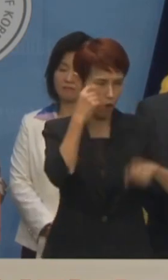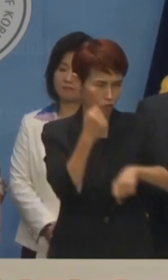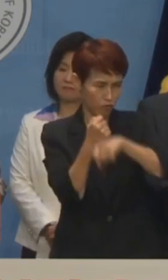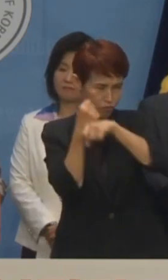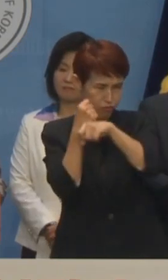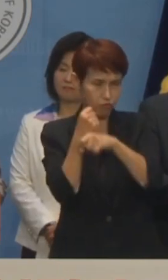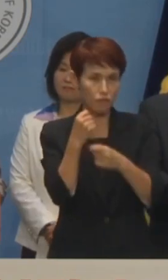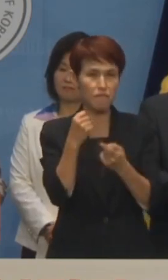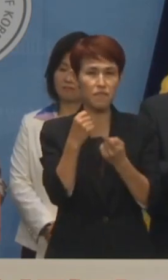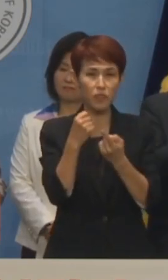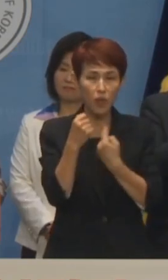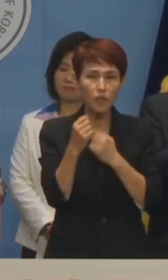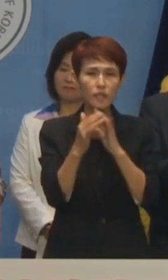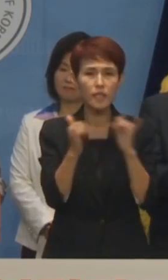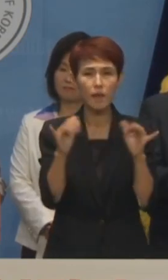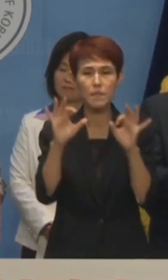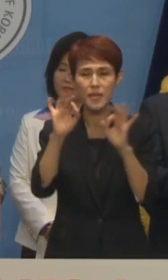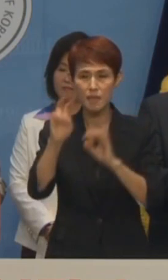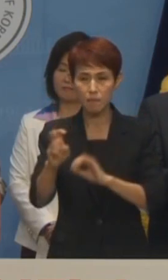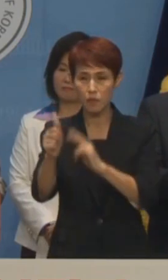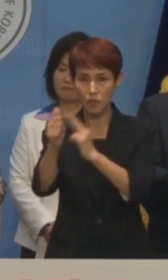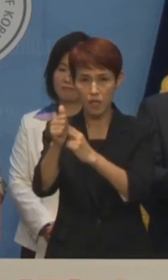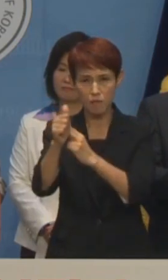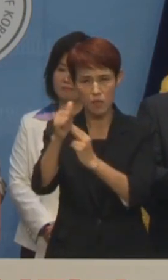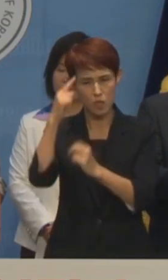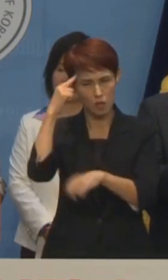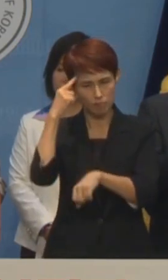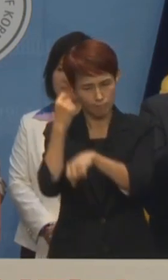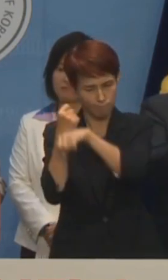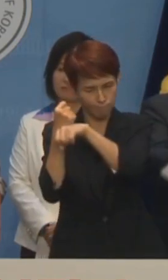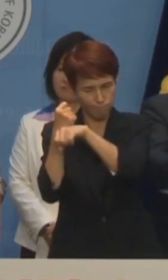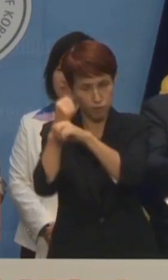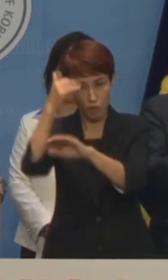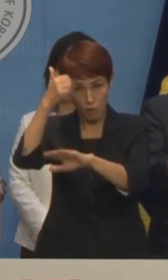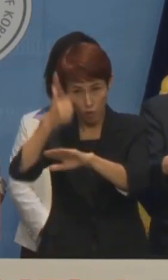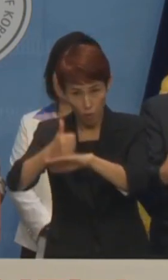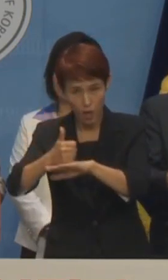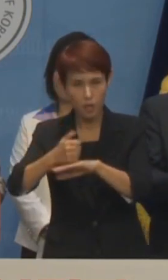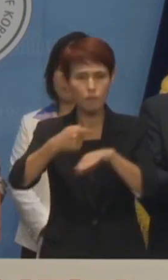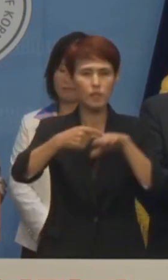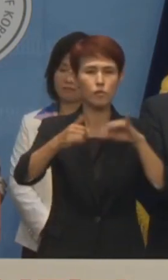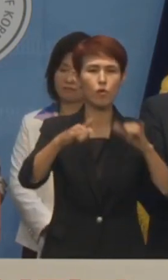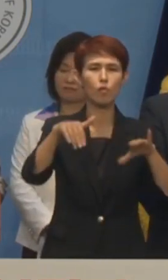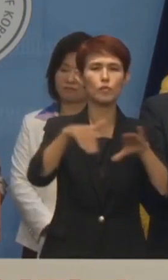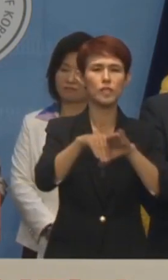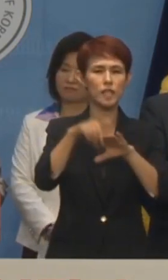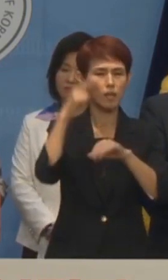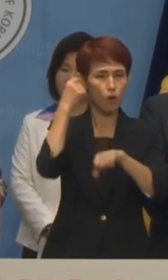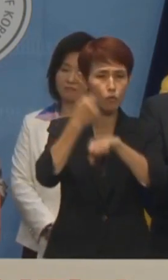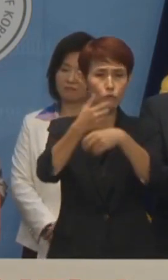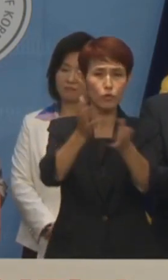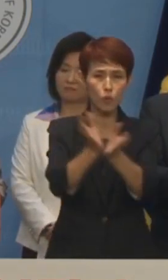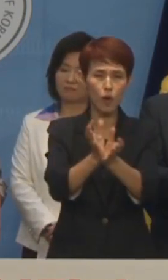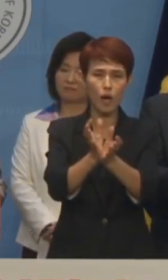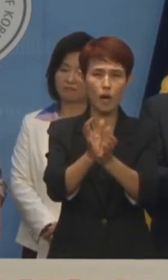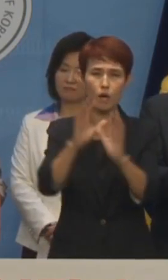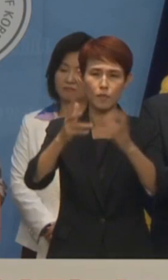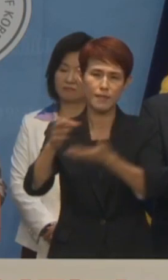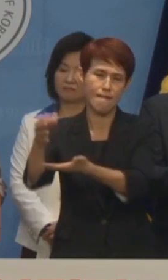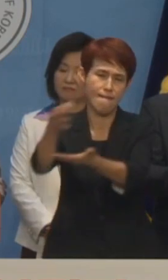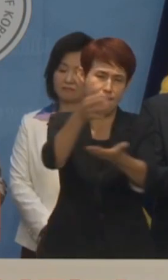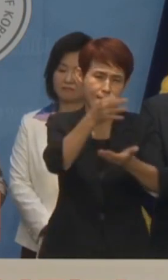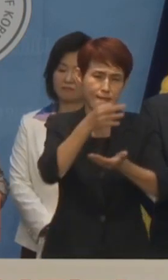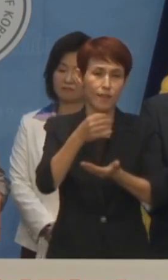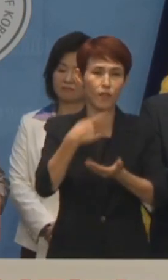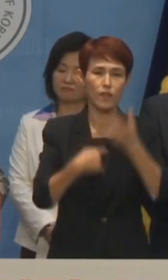선생의 필생의 연구 결과를 민족문제연구소가 온 국민의 성금으로 펴낸 친일파